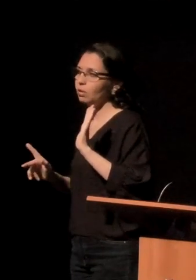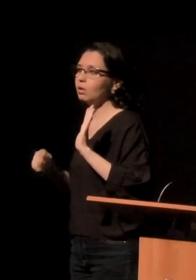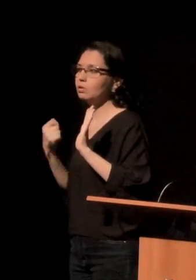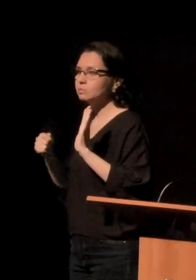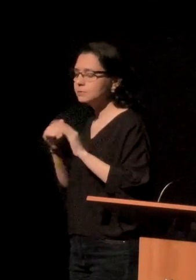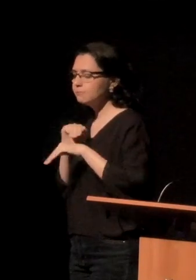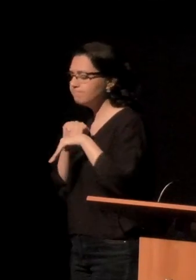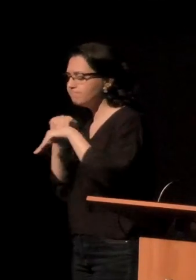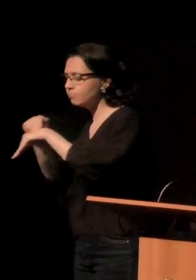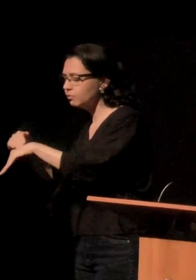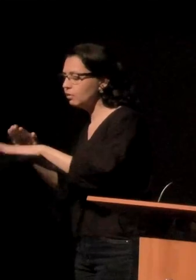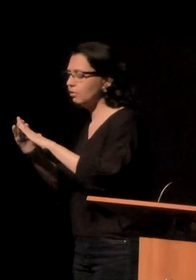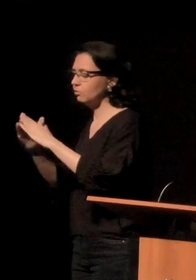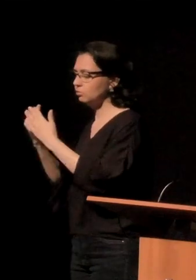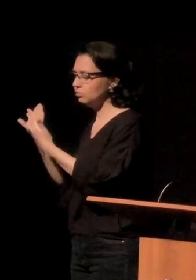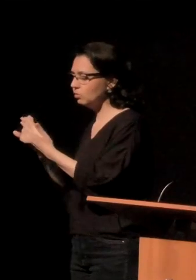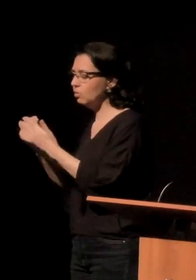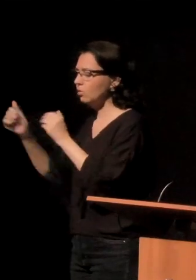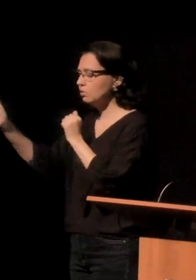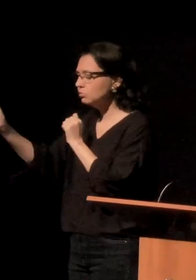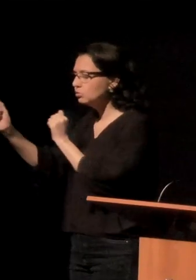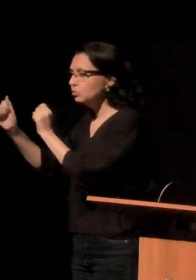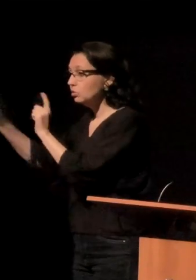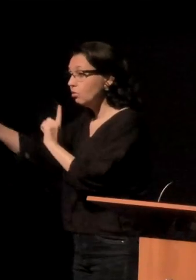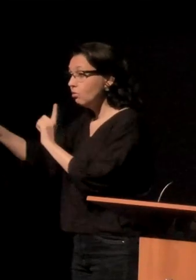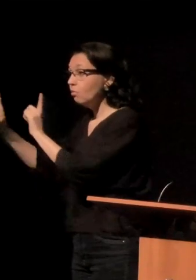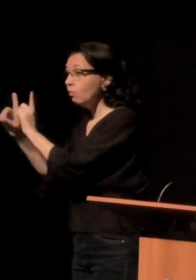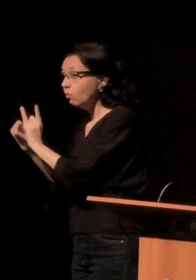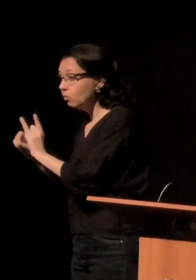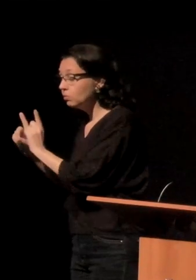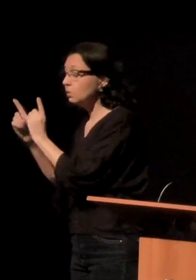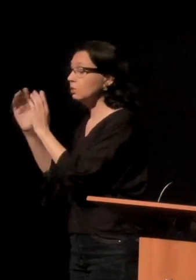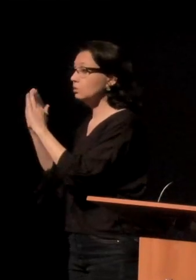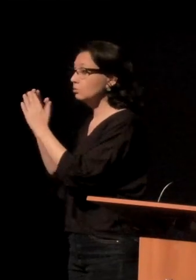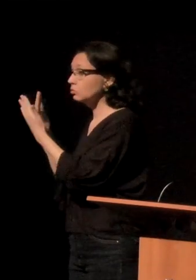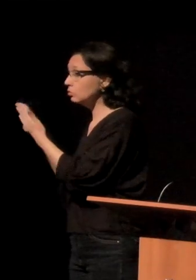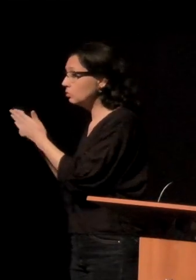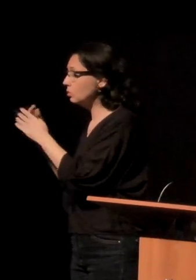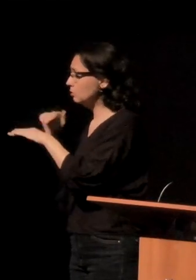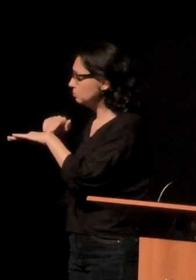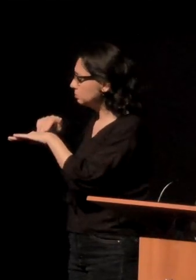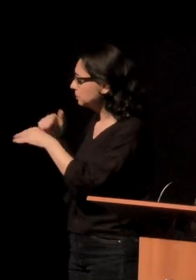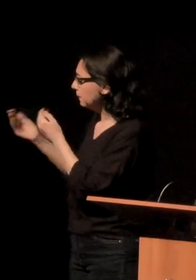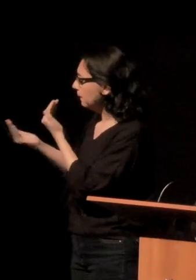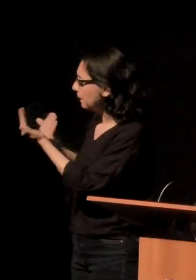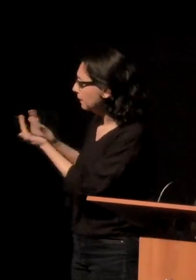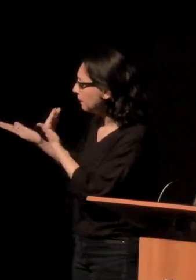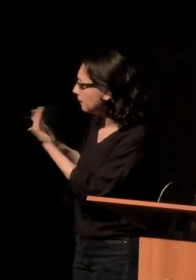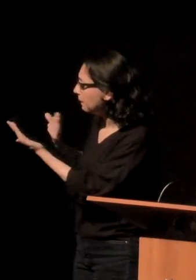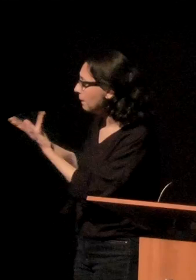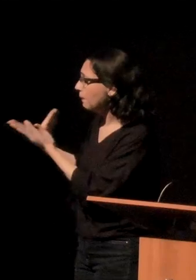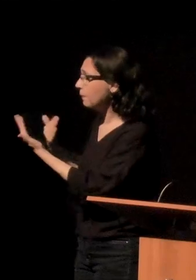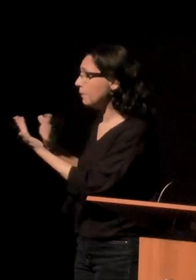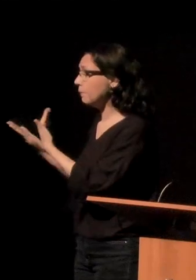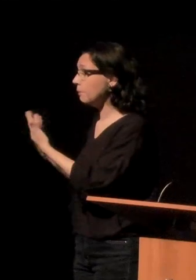com essa escola se aproximar dessa escola para que toda a escola entenda o que que